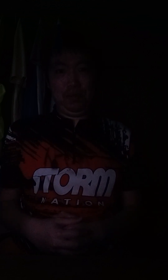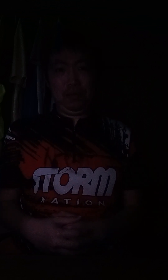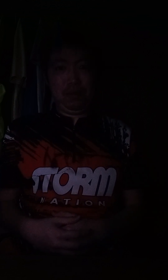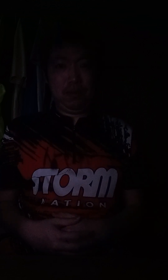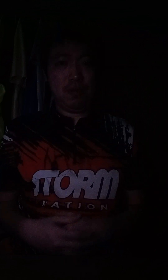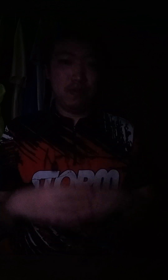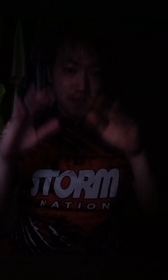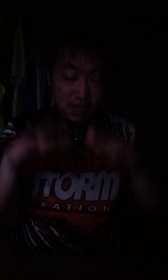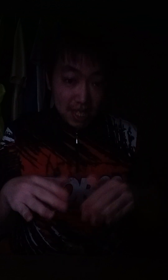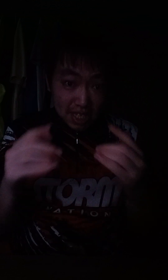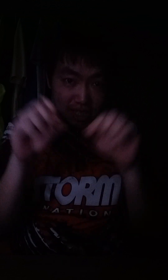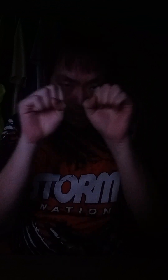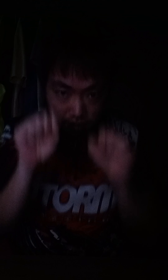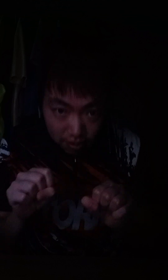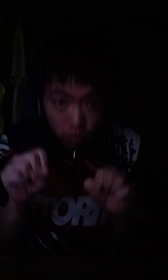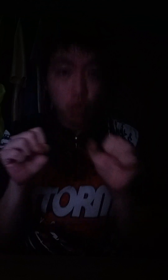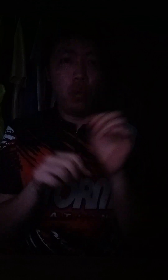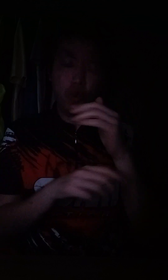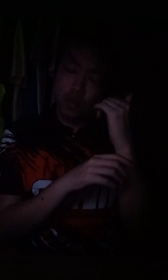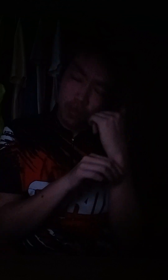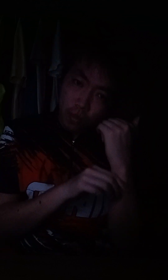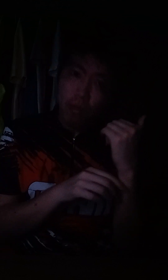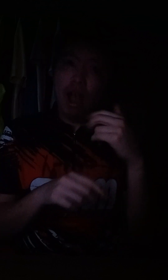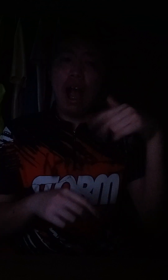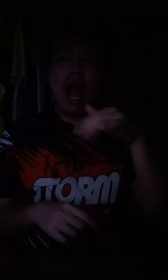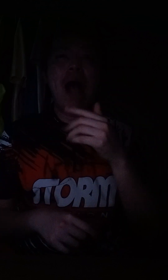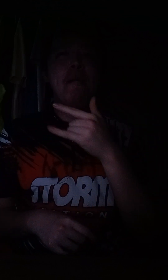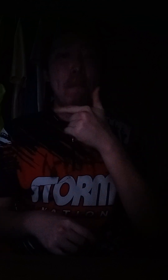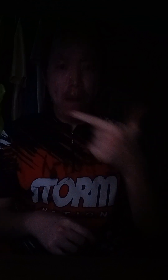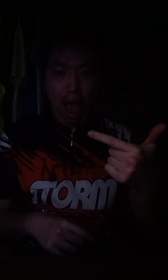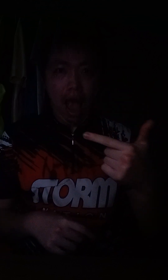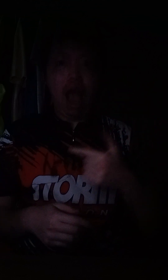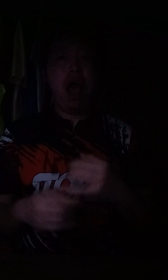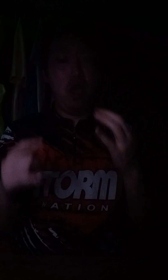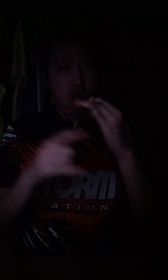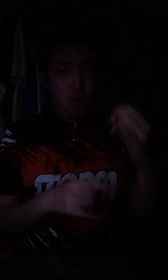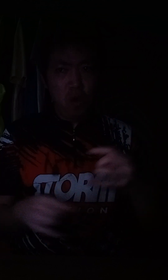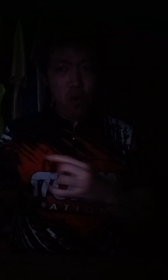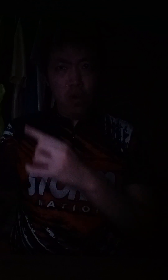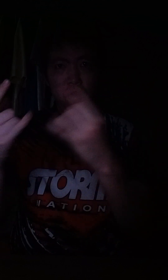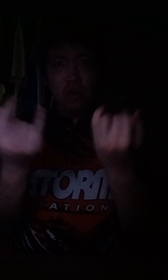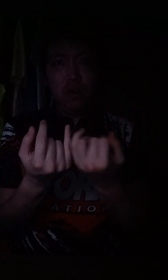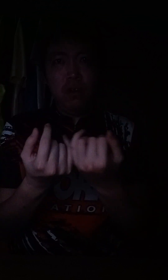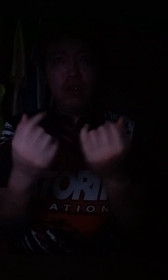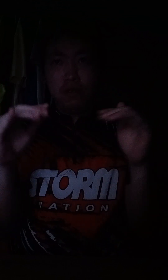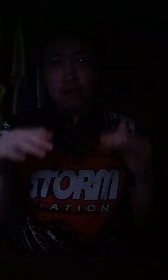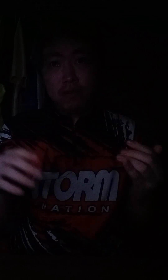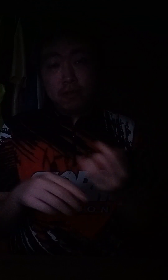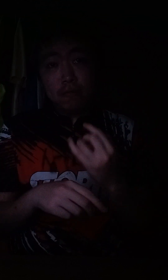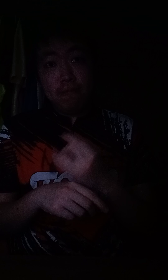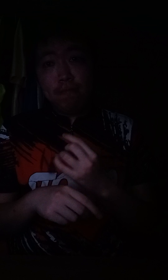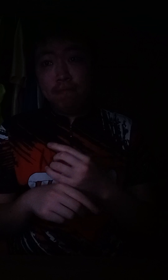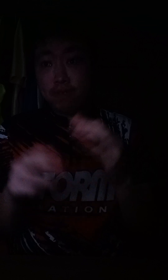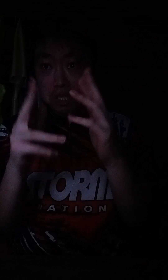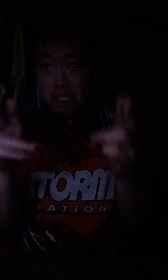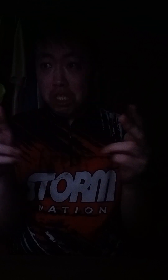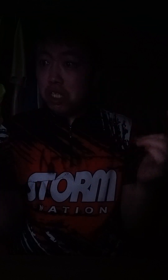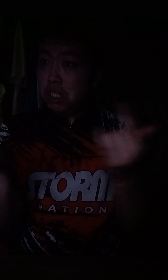애정 가득한 인사를 건네고 자리에 눕는 아빠. 좁은 보호자 침대에 몸을 뉘자 긴 하루의 고단함이